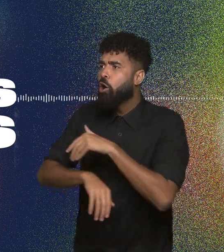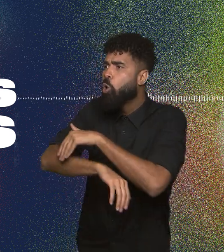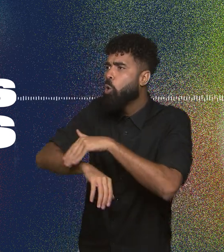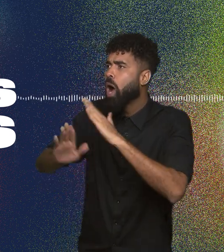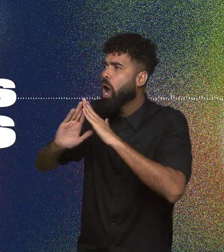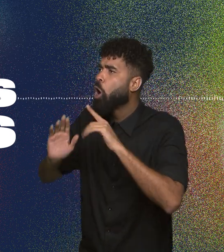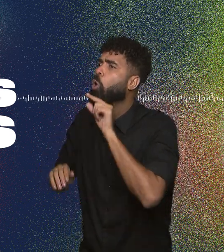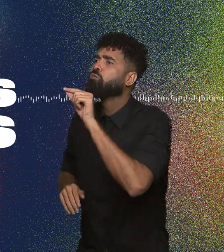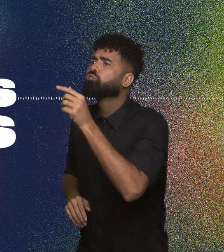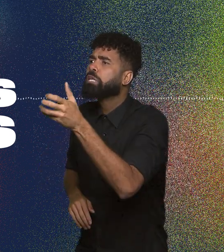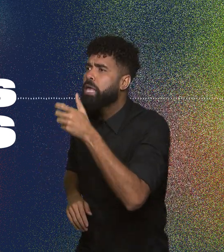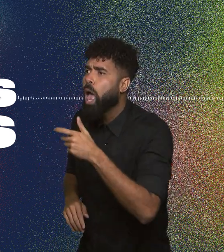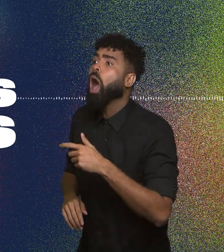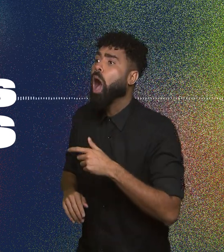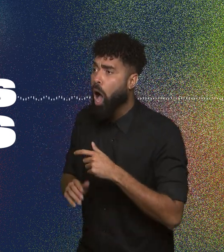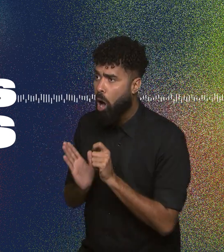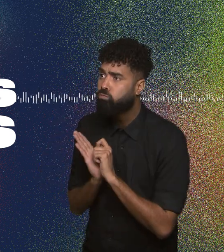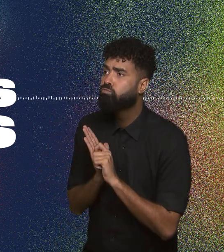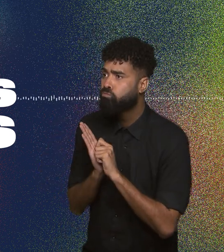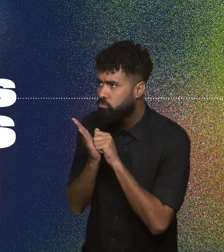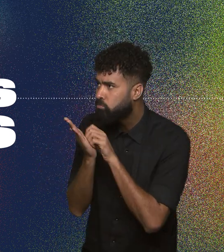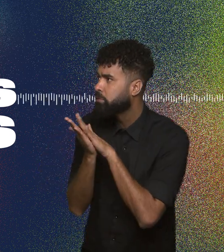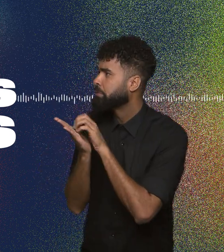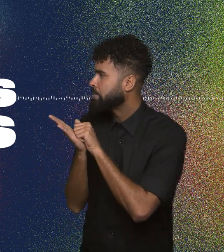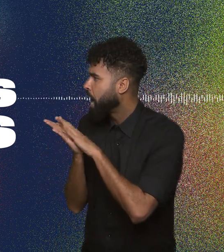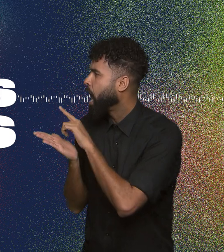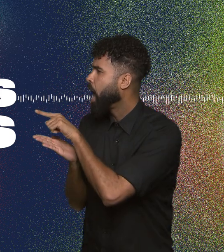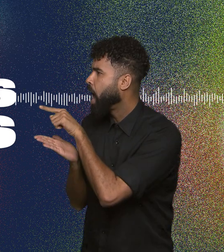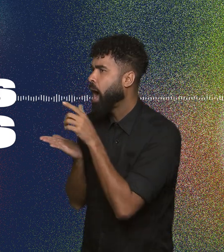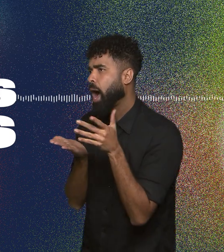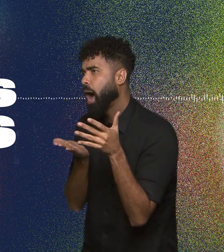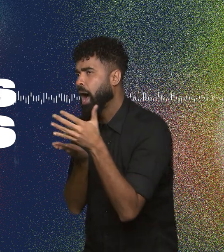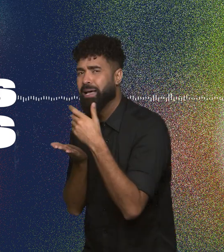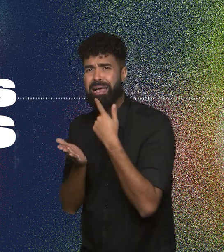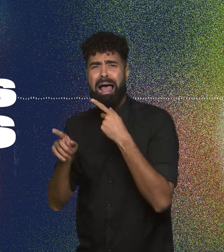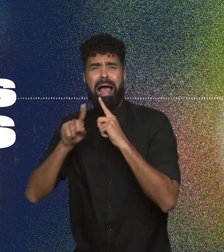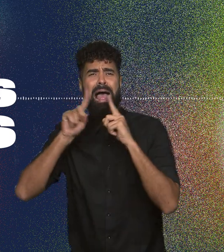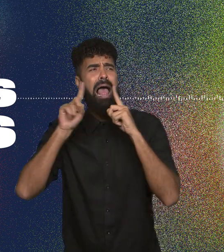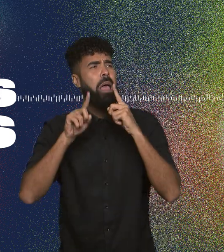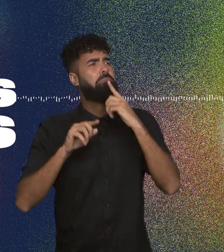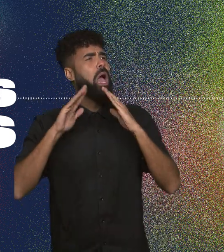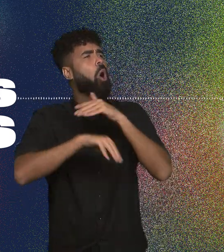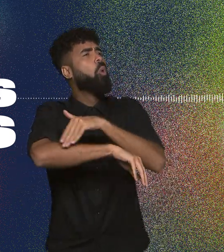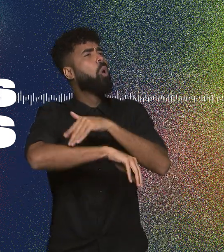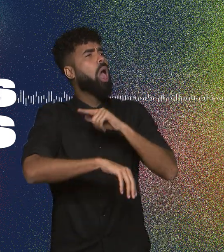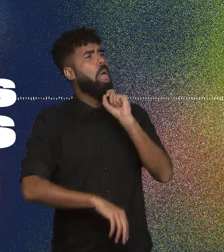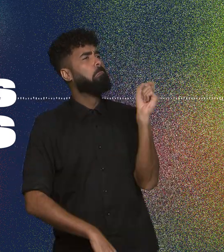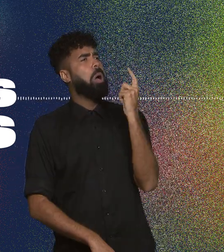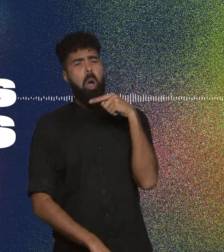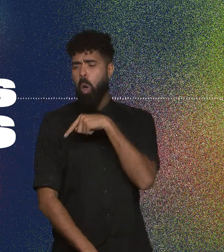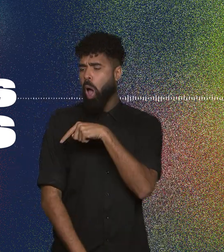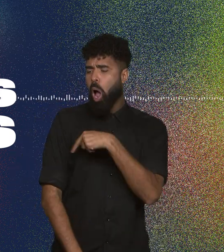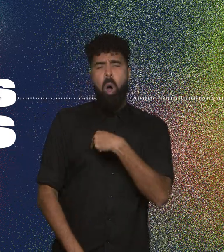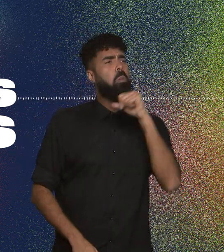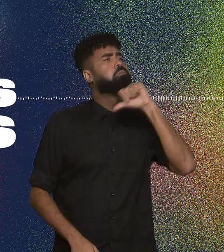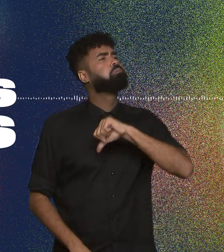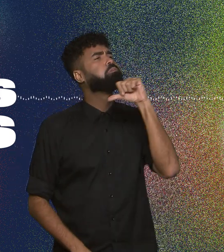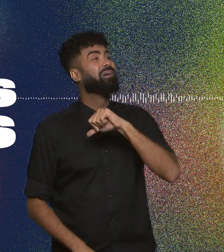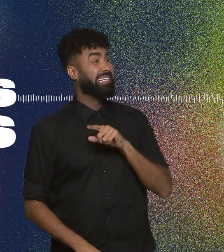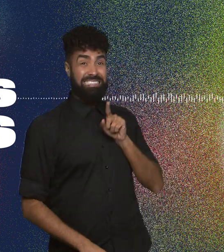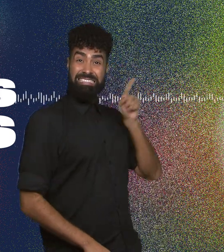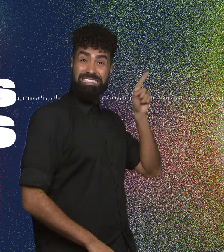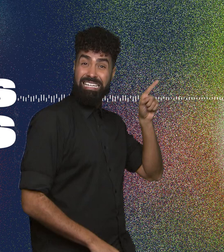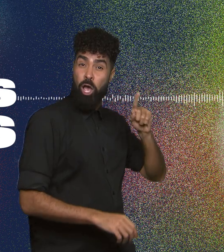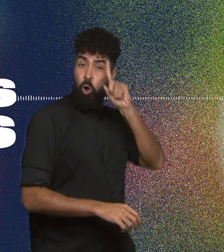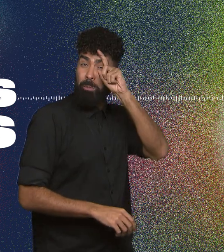o que as pessoas estão falando, o que as pessoas estão querendo. Olha, tem um buraco gigante aqui na minha rua. Olha, o hospital não está